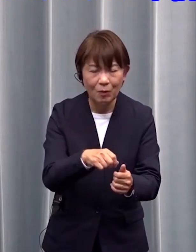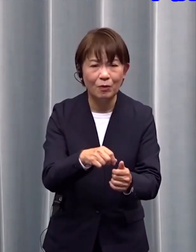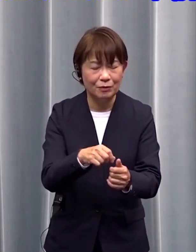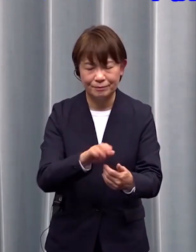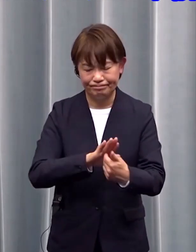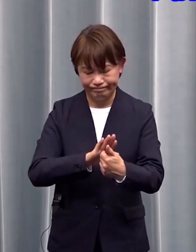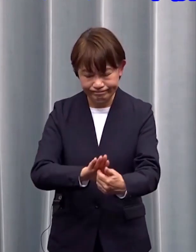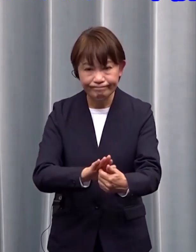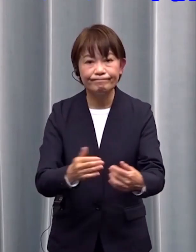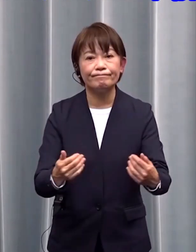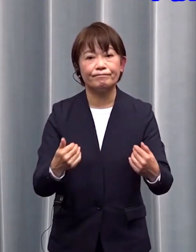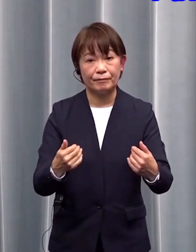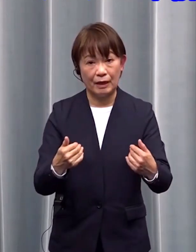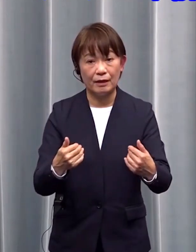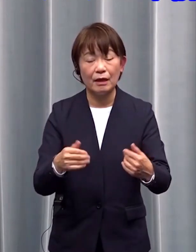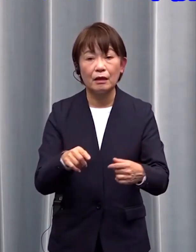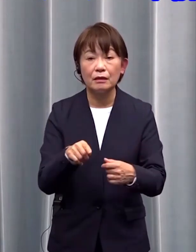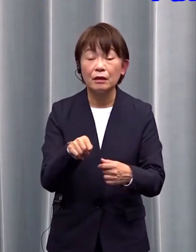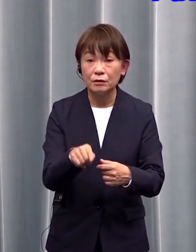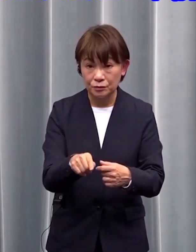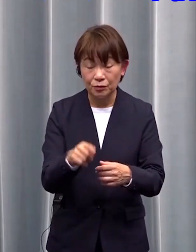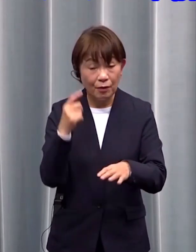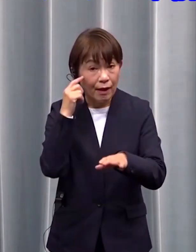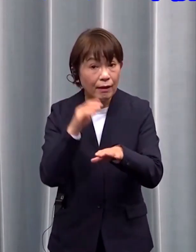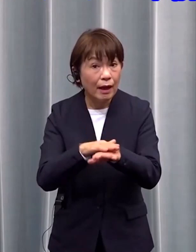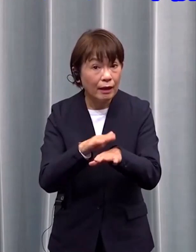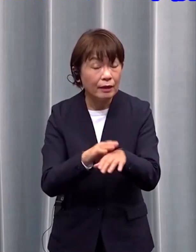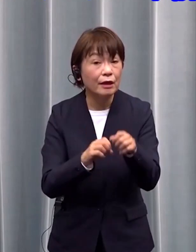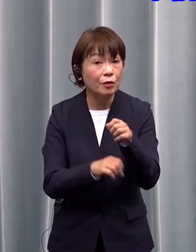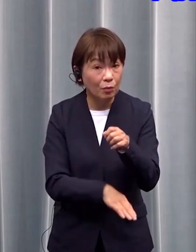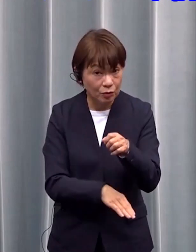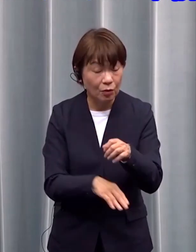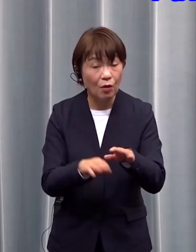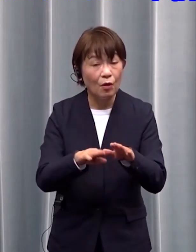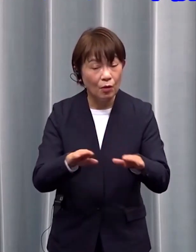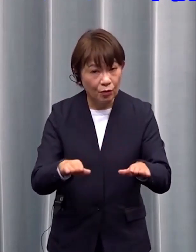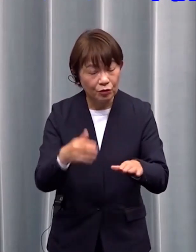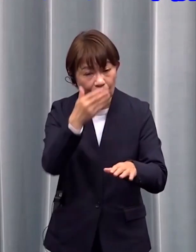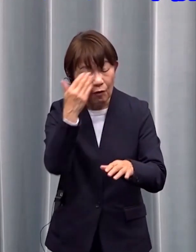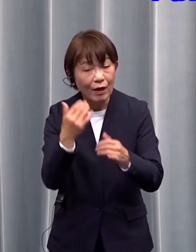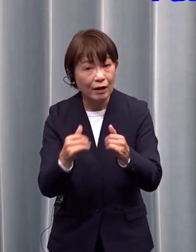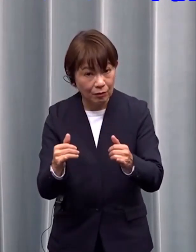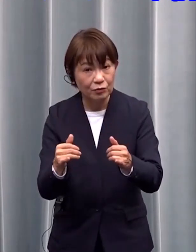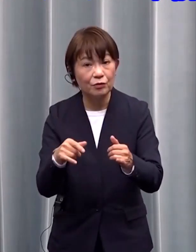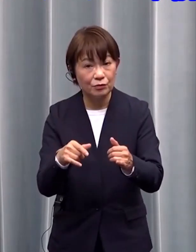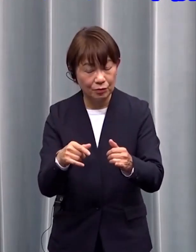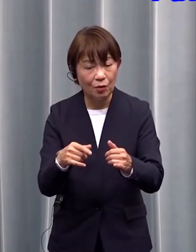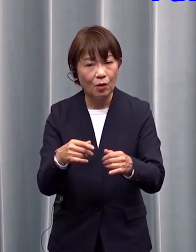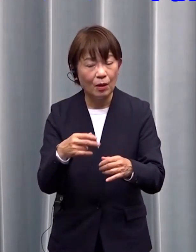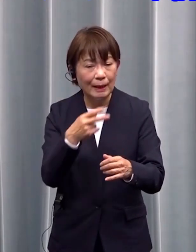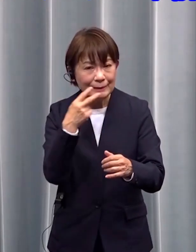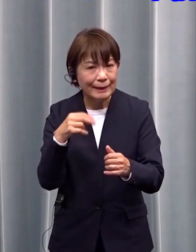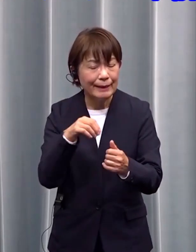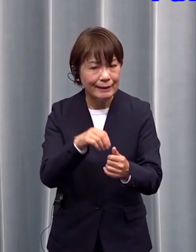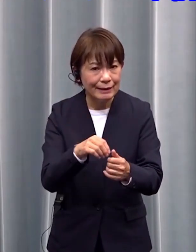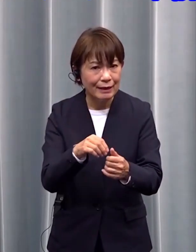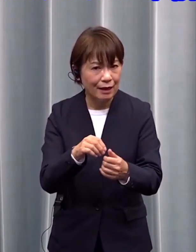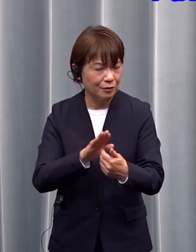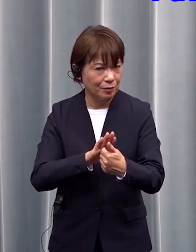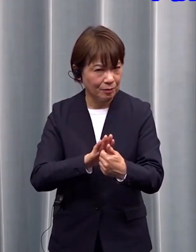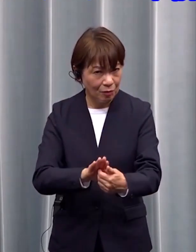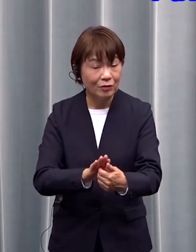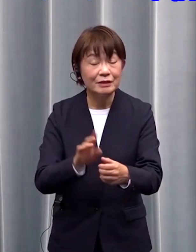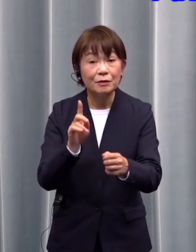下で、この本年7月に子ども若者の性被害防止のための緊急対策パッケージ、これを取りまとめてです